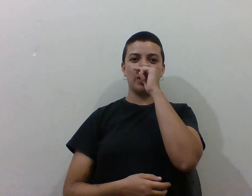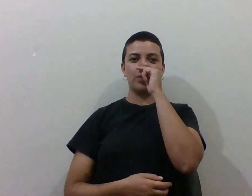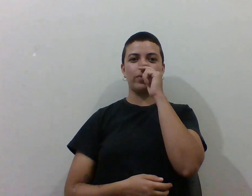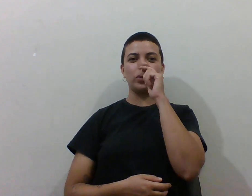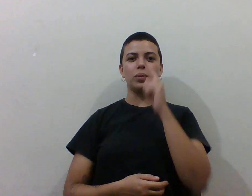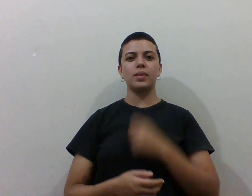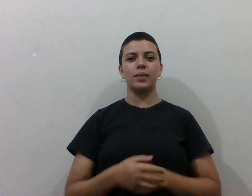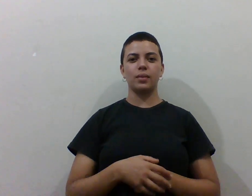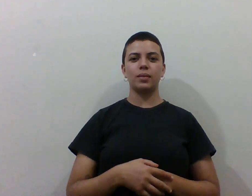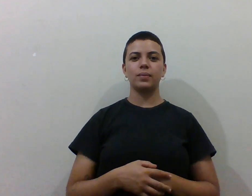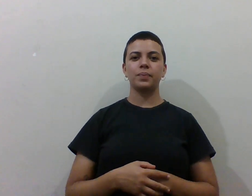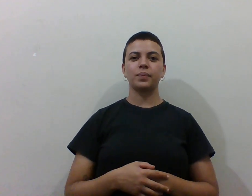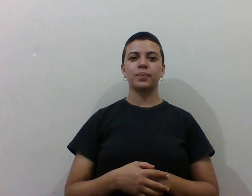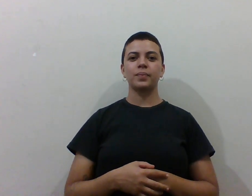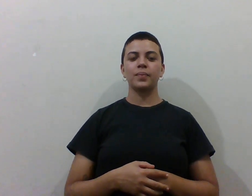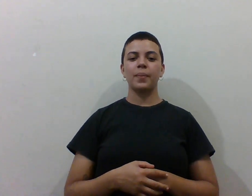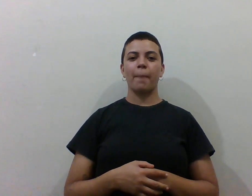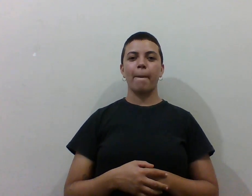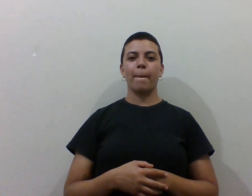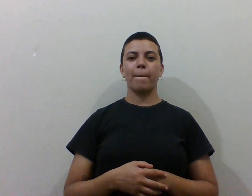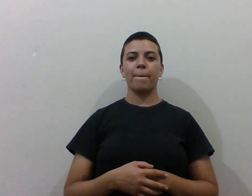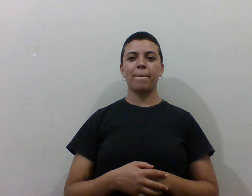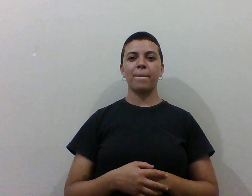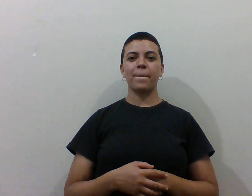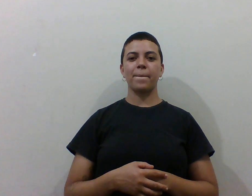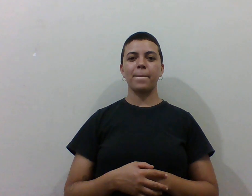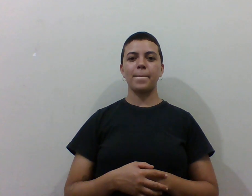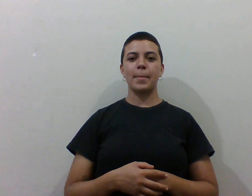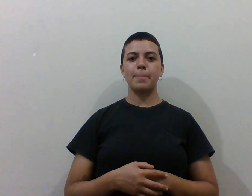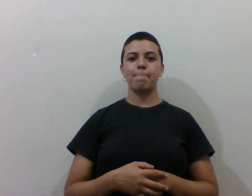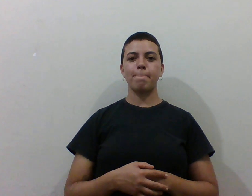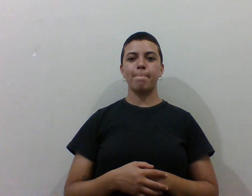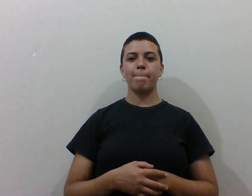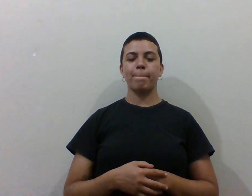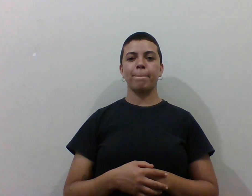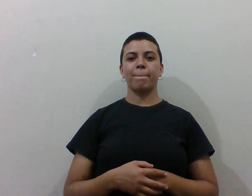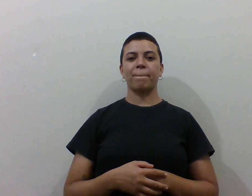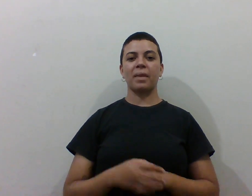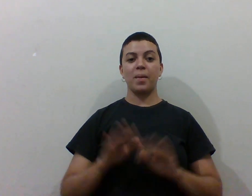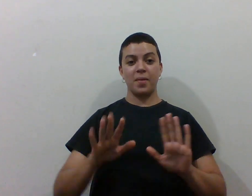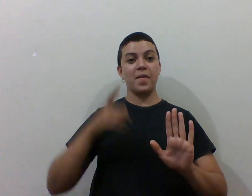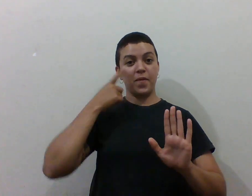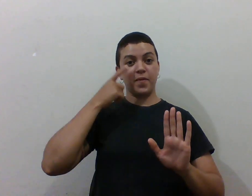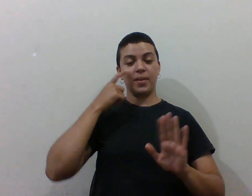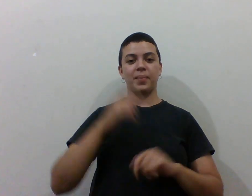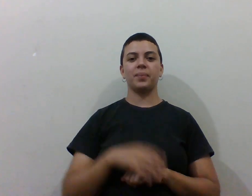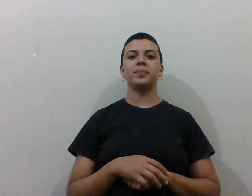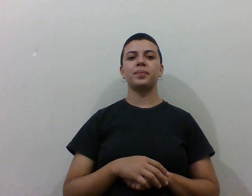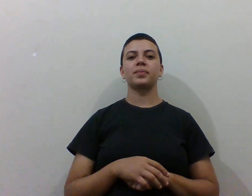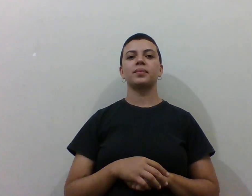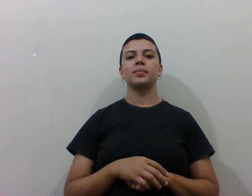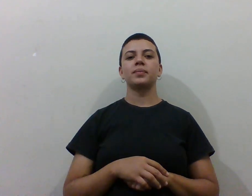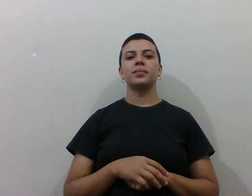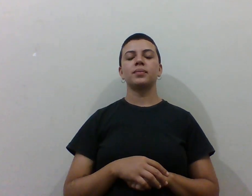categorias não sei como está o meu tempo mas vejam só a gente ensina no direito que os direitos humanos e fundamentais